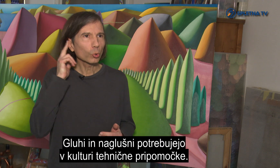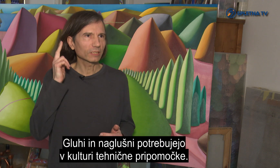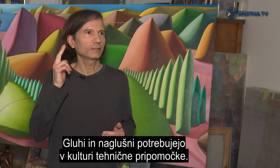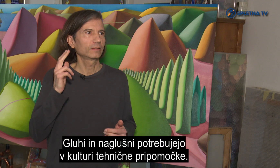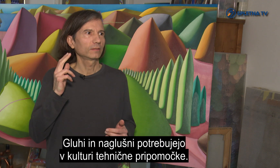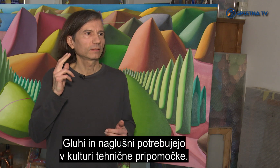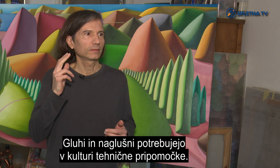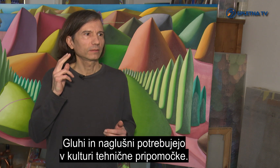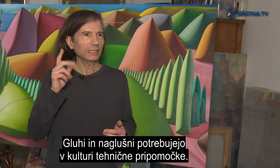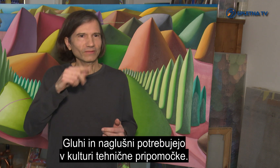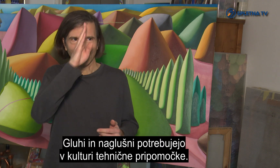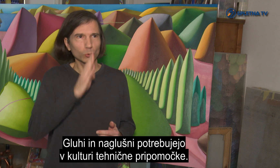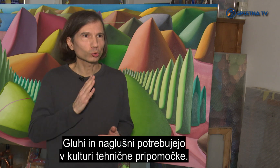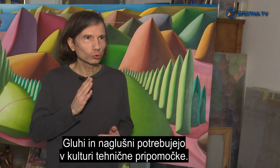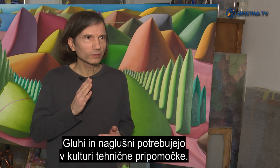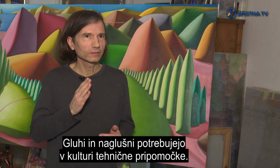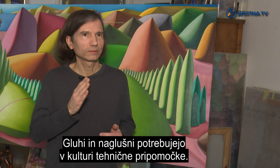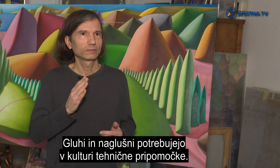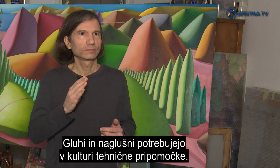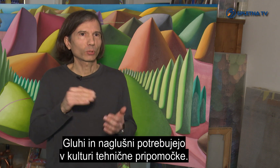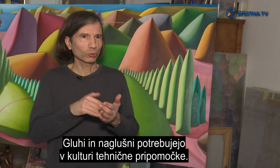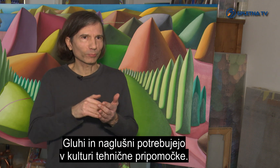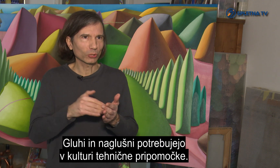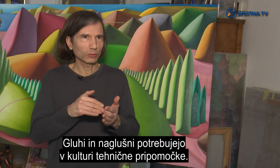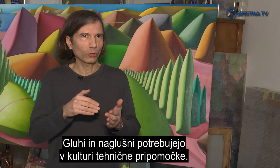Gluhi in naglušni potrebujejo